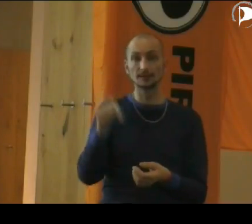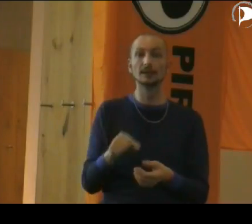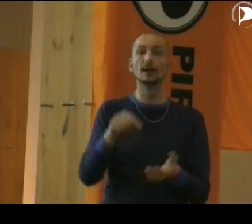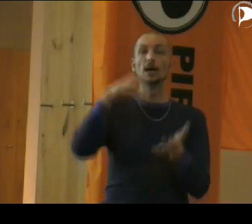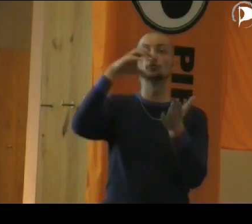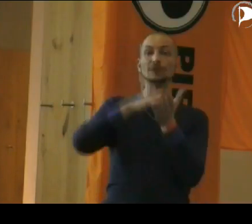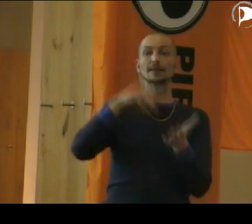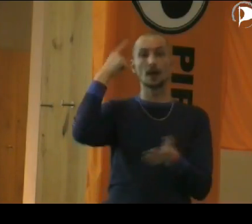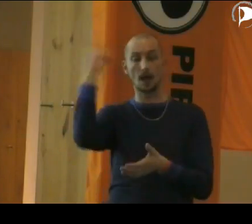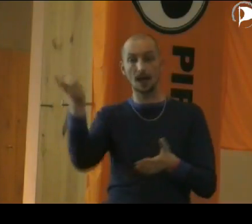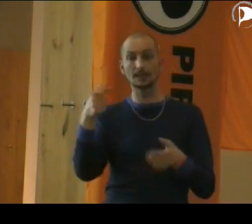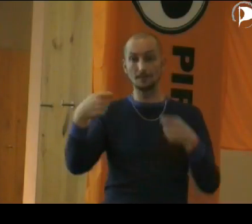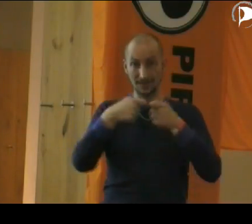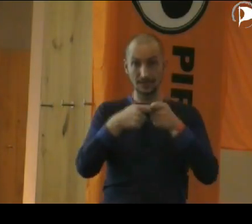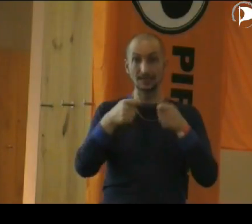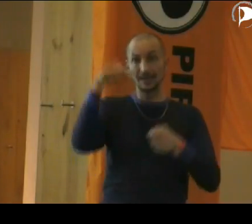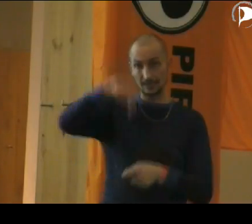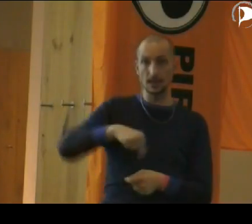stadtratsmitglied hier